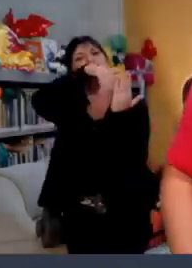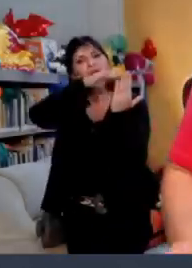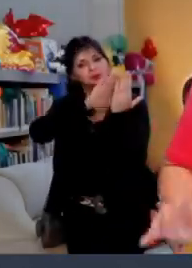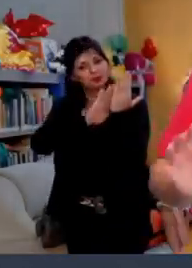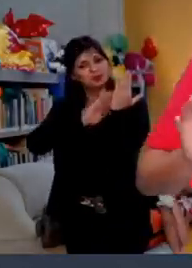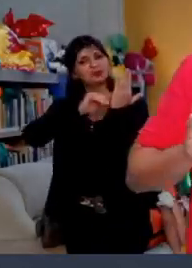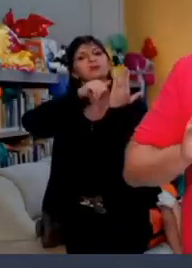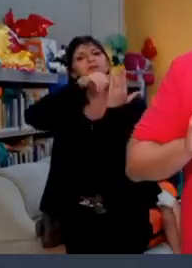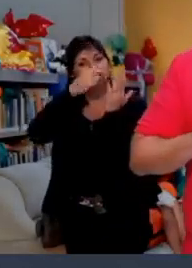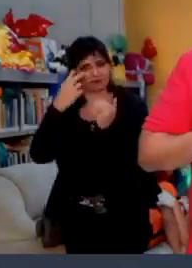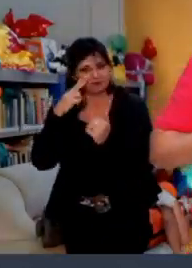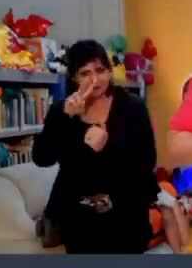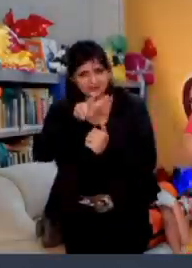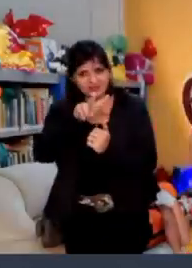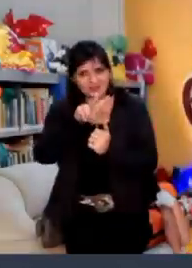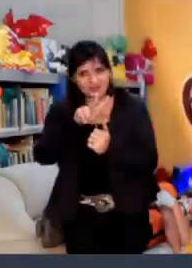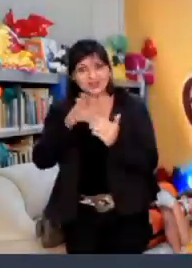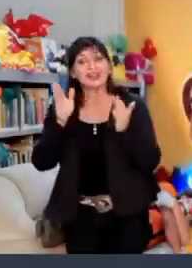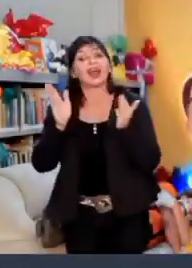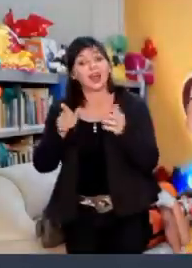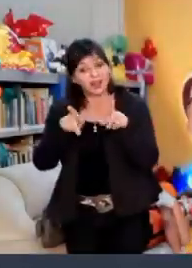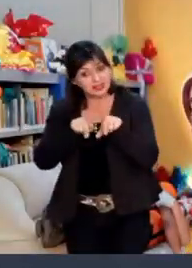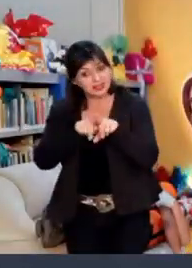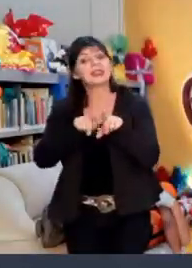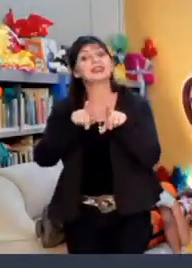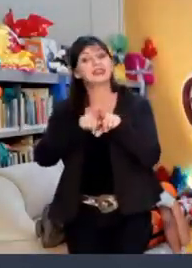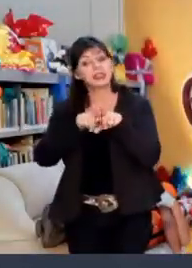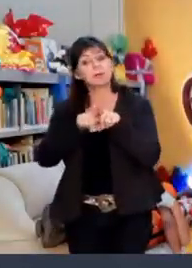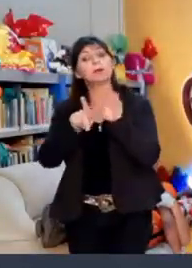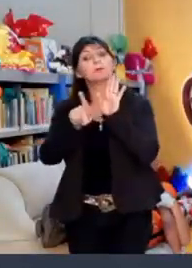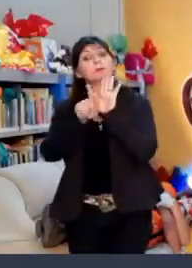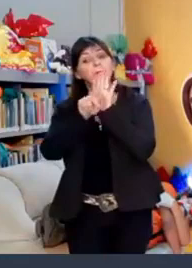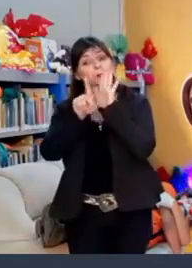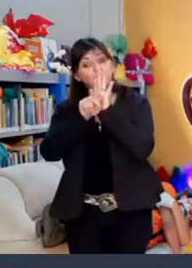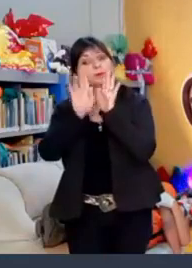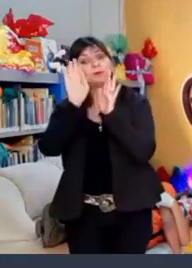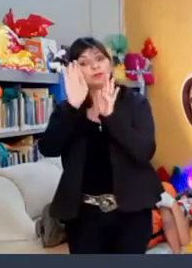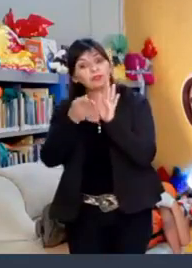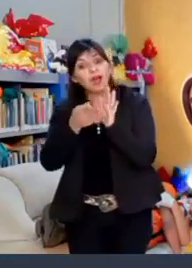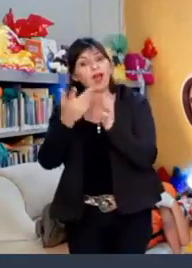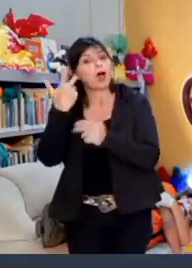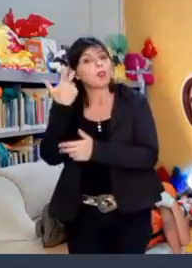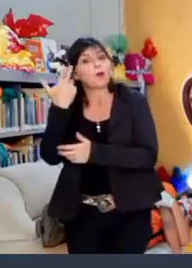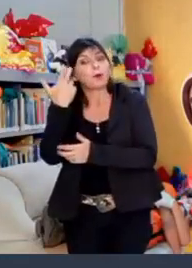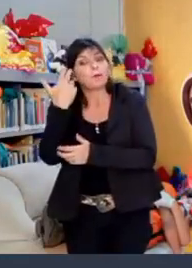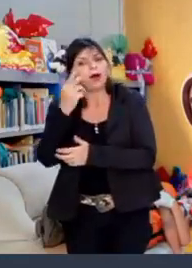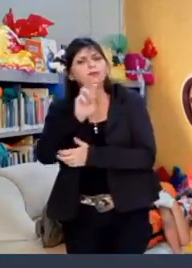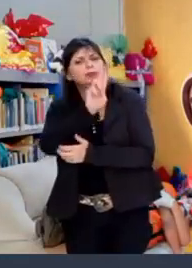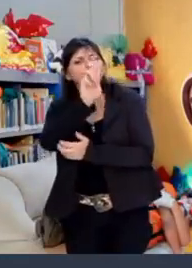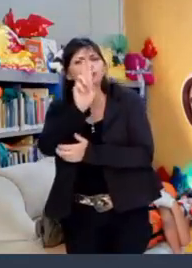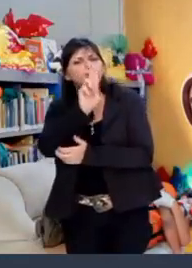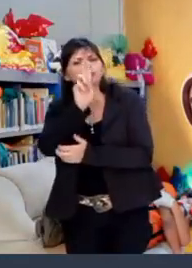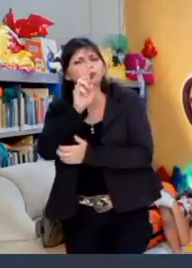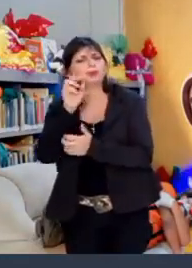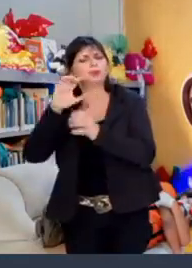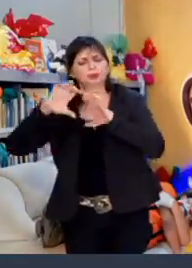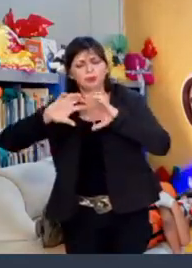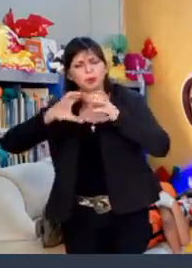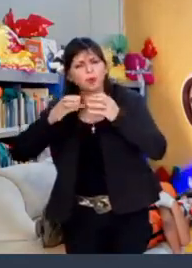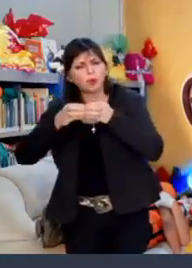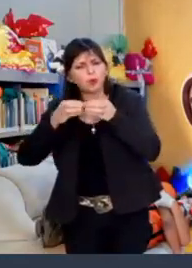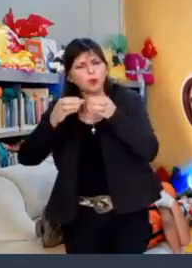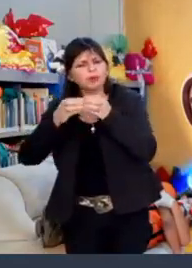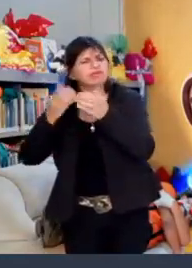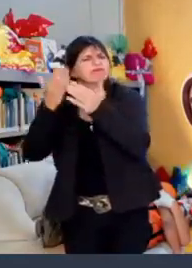Esses ovinhos, eles são oriundos dos povos eslavos. Então, lá